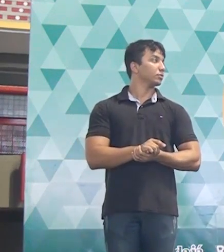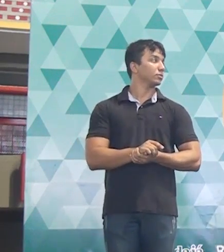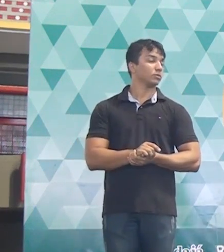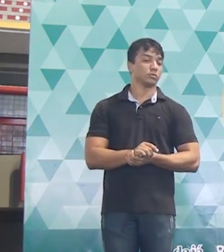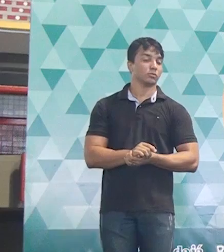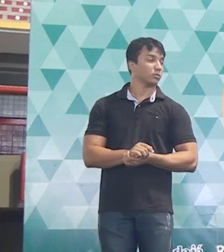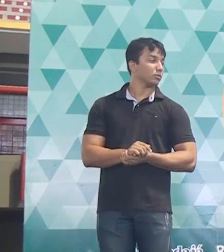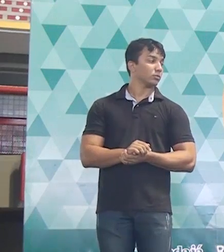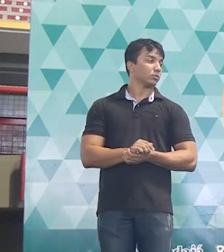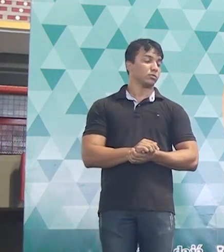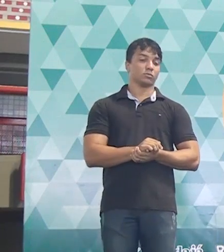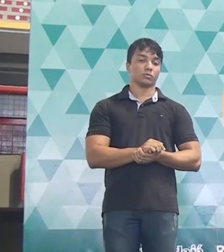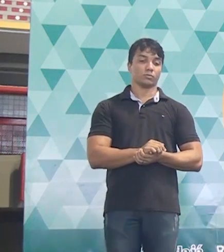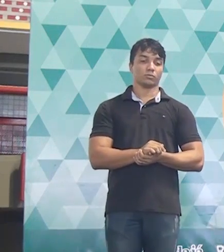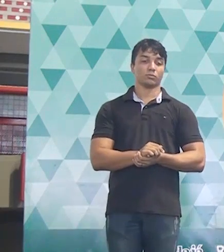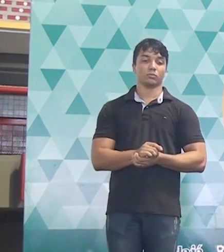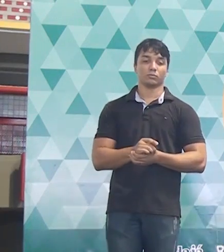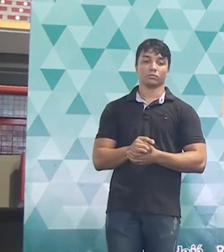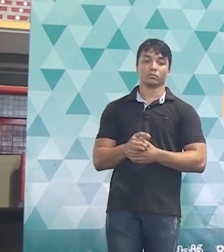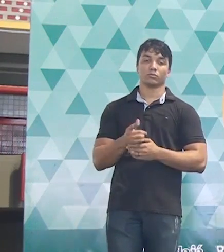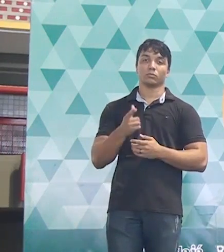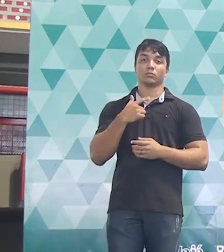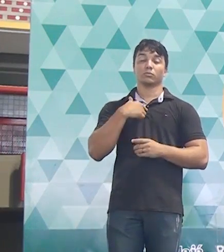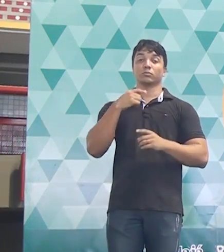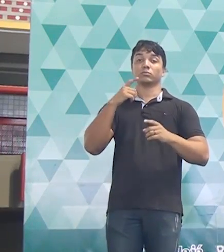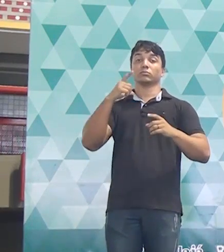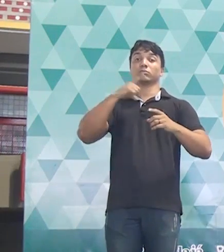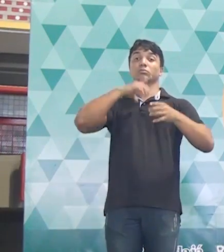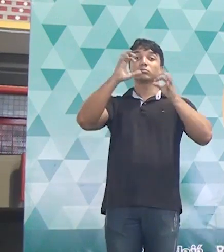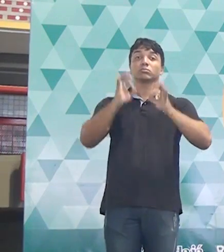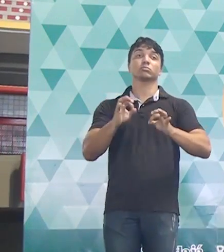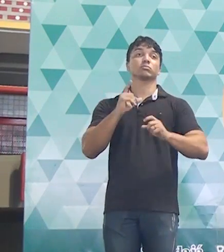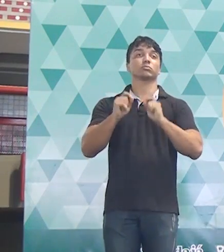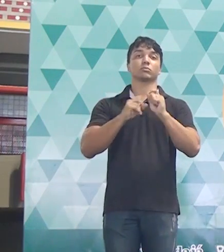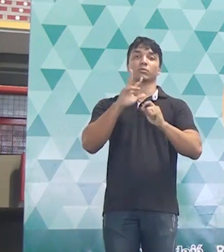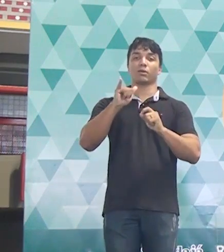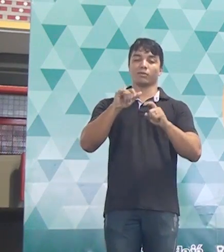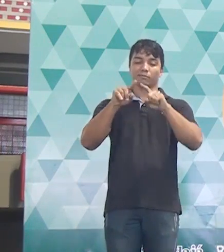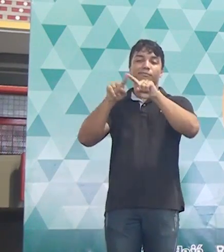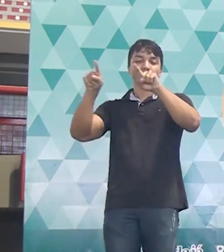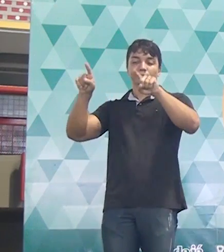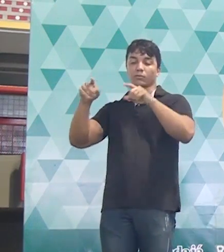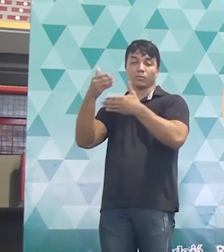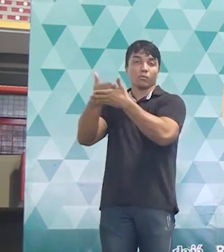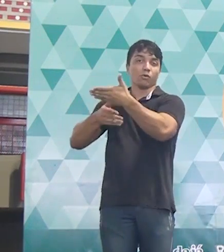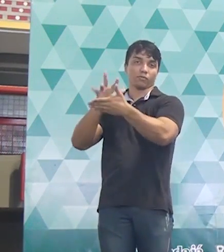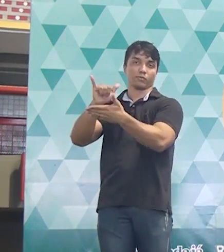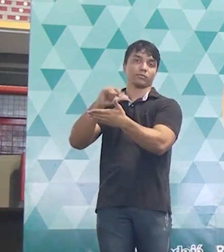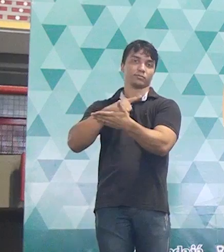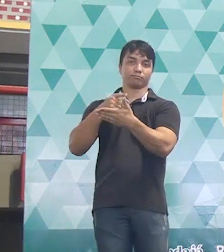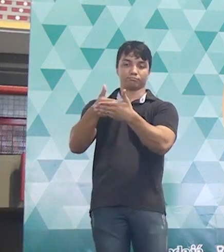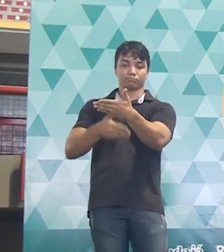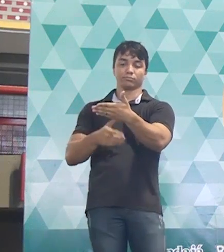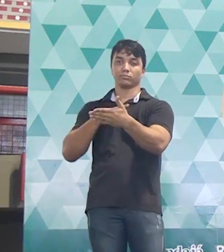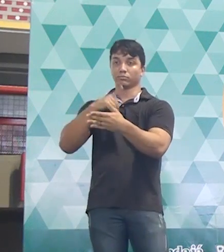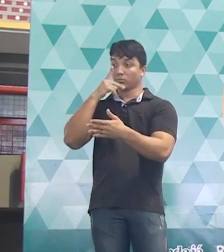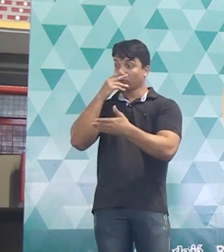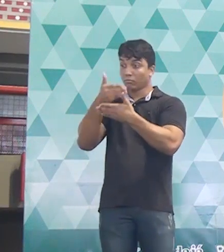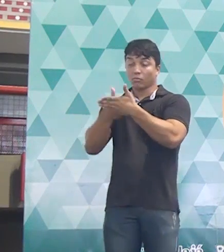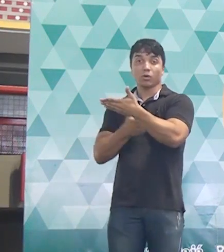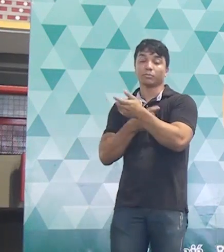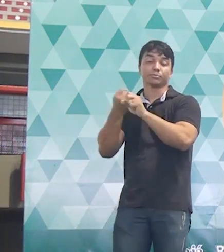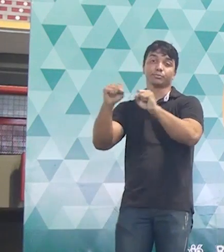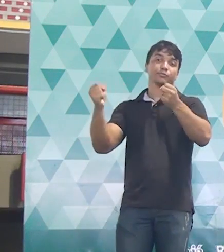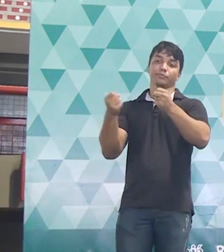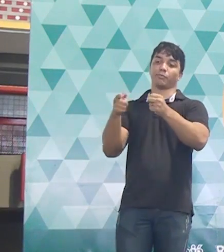é um assunto que com certeza vai estar na prova de alguma forma. É impossível uma prova não